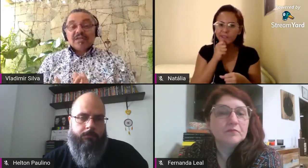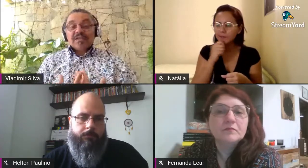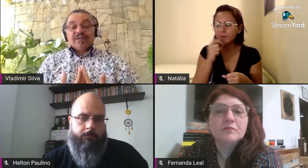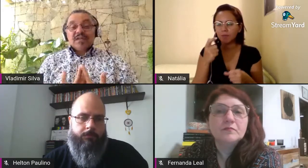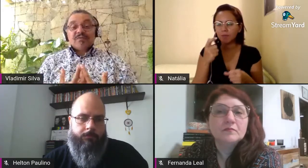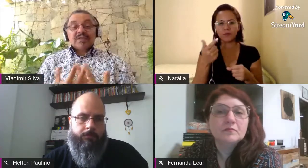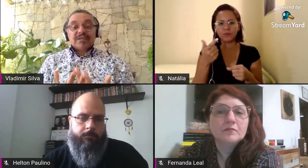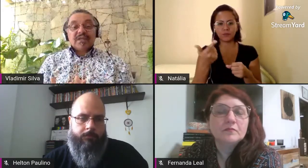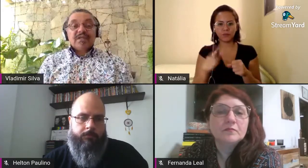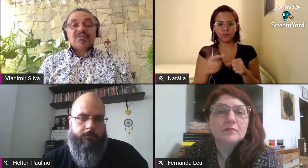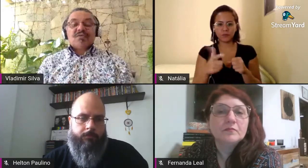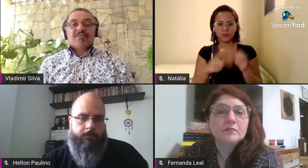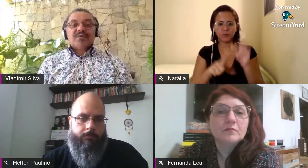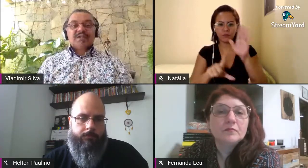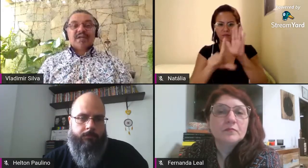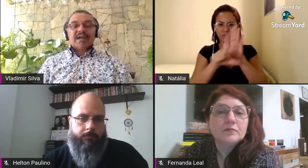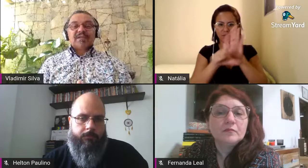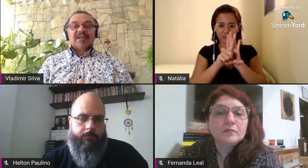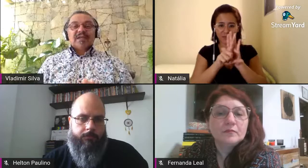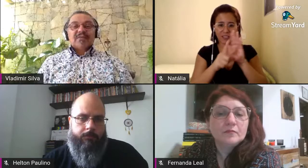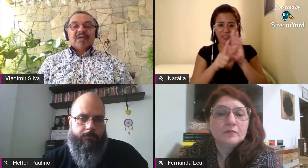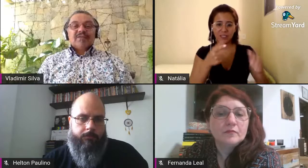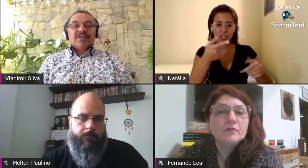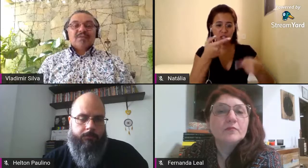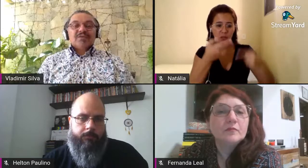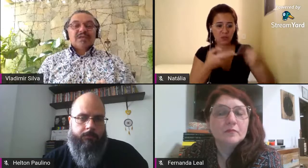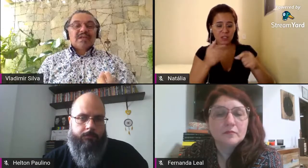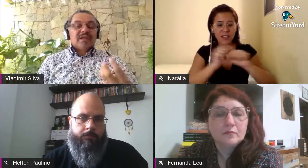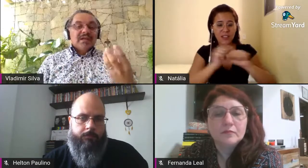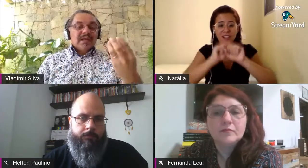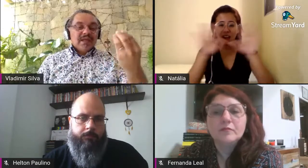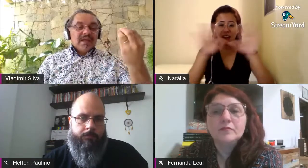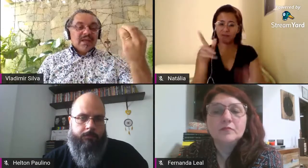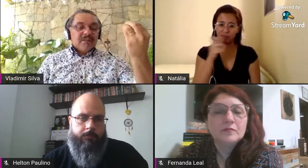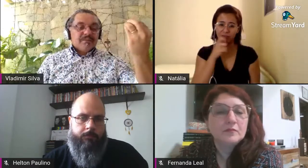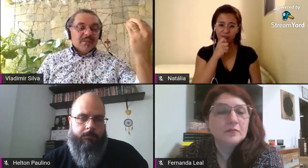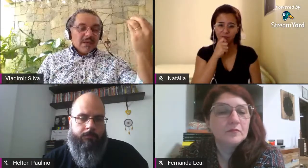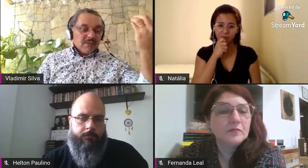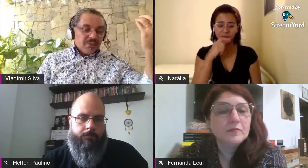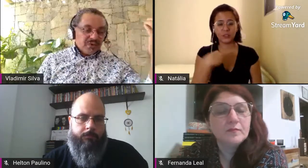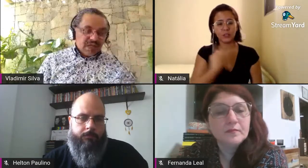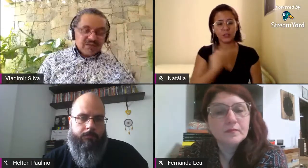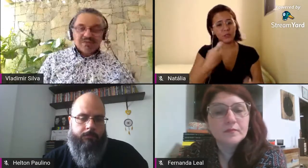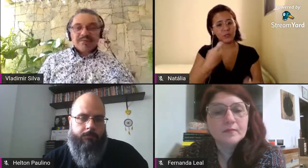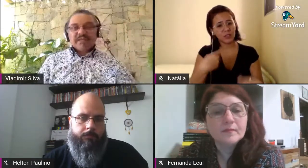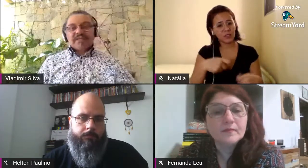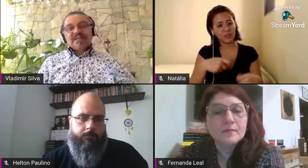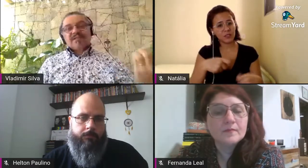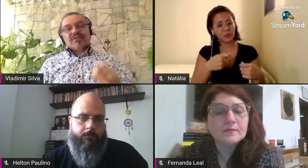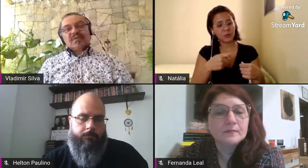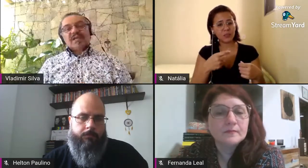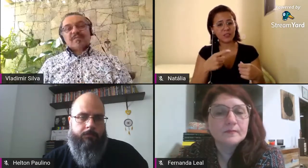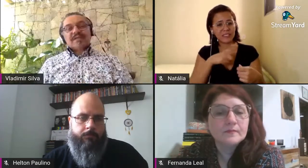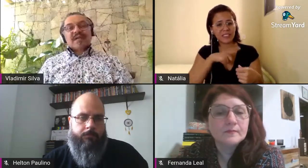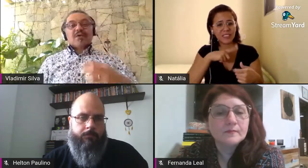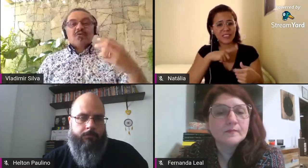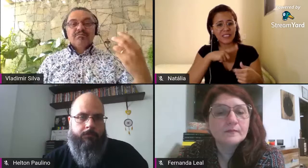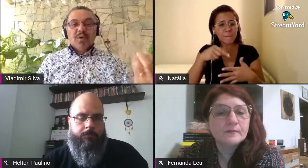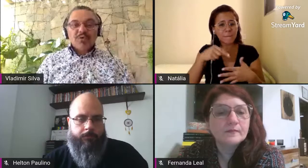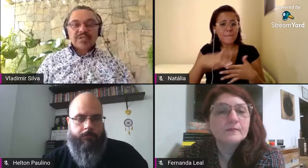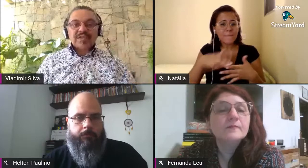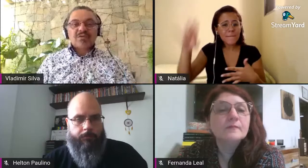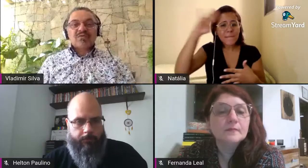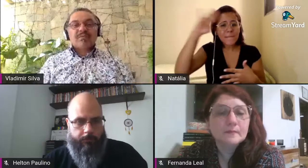nós deveríamos ter isso como prioridade, né? Deveríamos ter projetos de pesquisa voltados para essa área